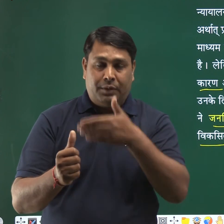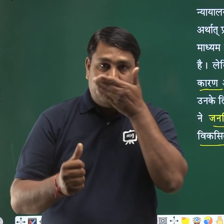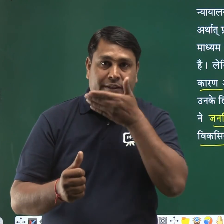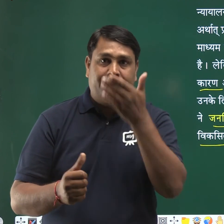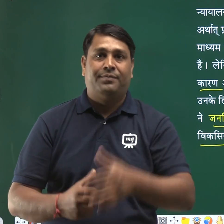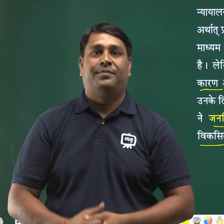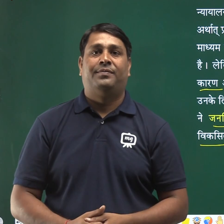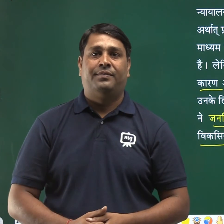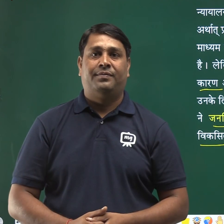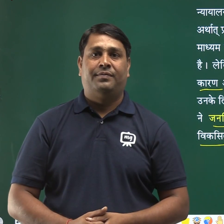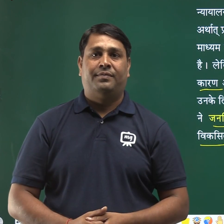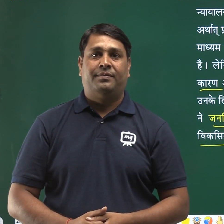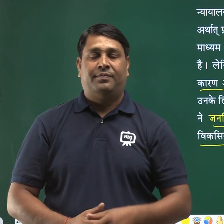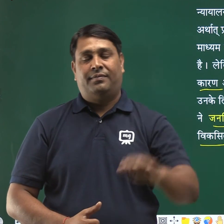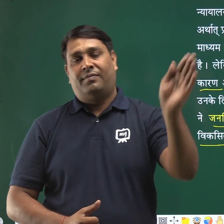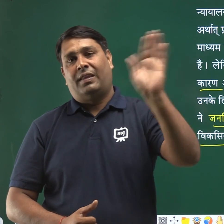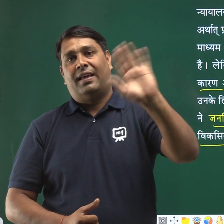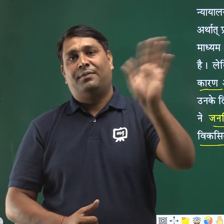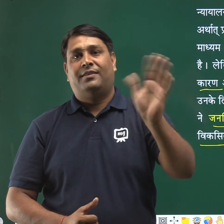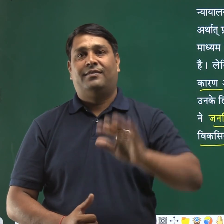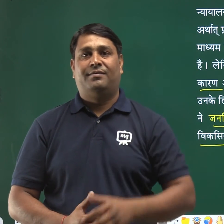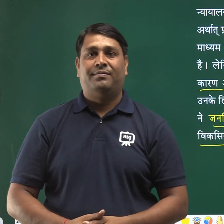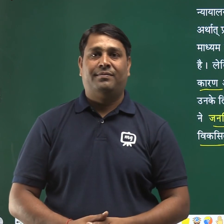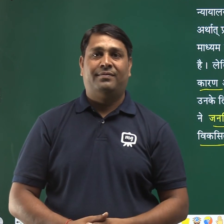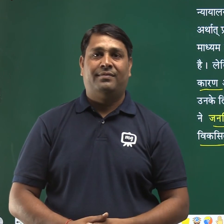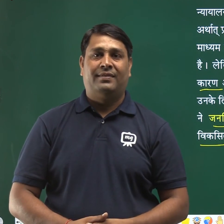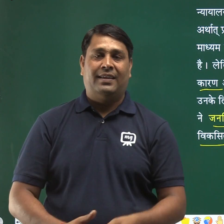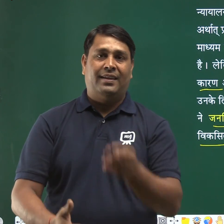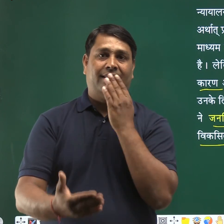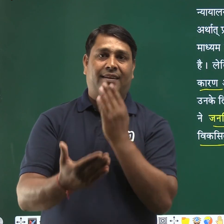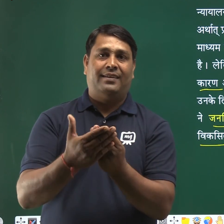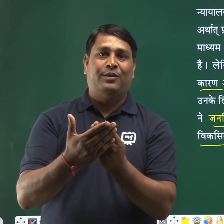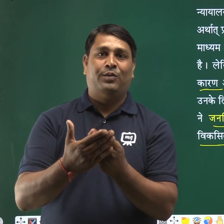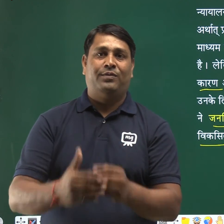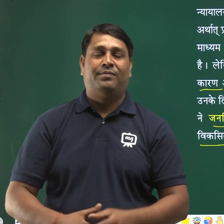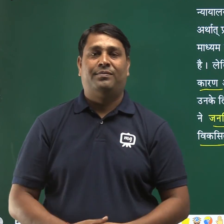बाय बच्चों, थैंक यू।